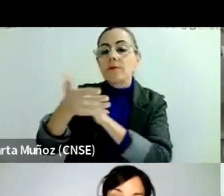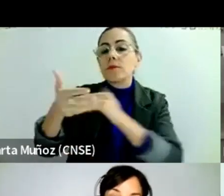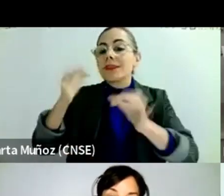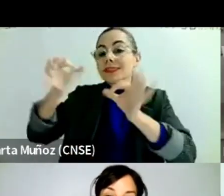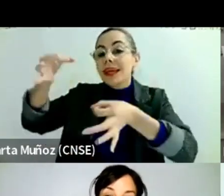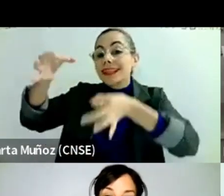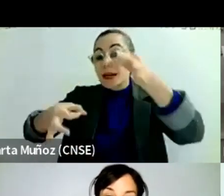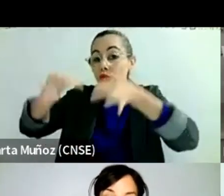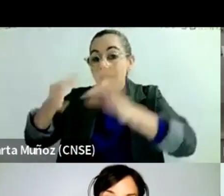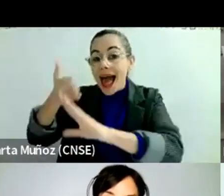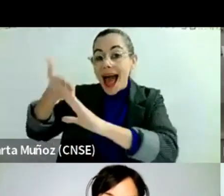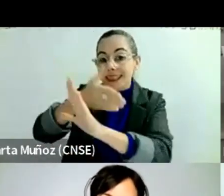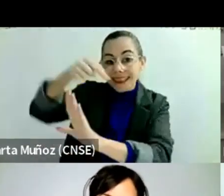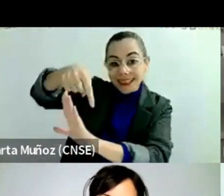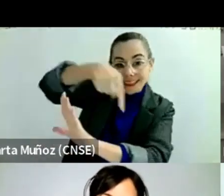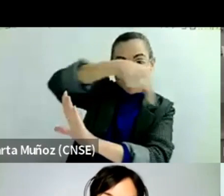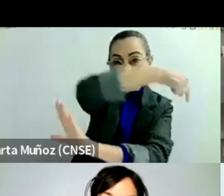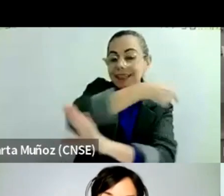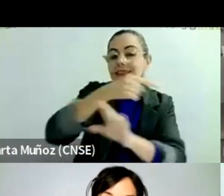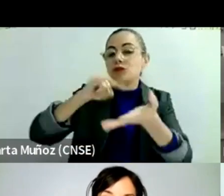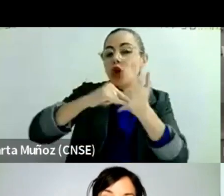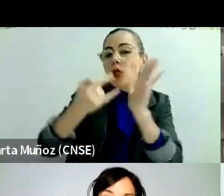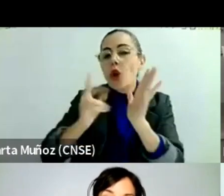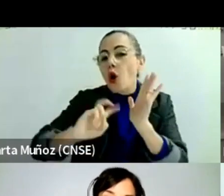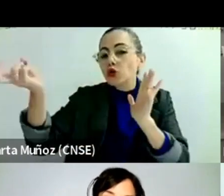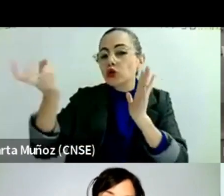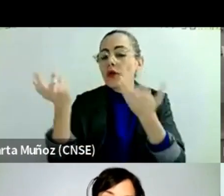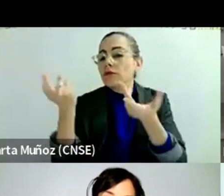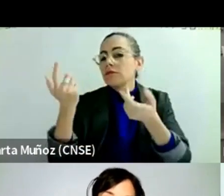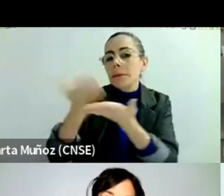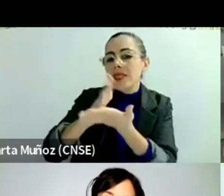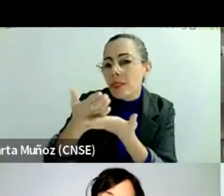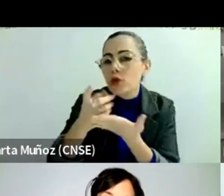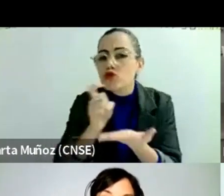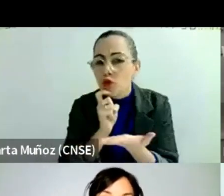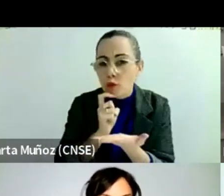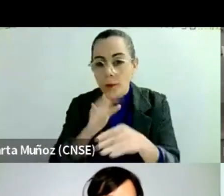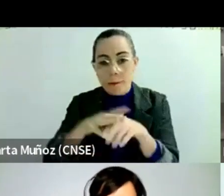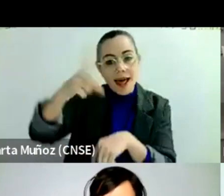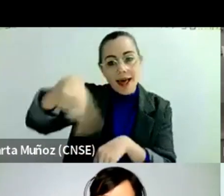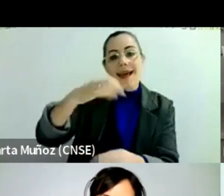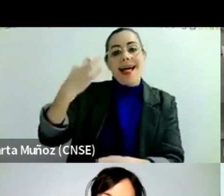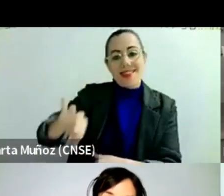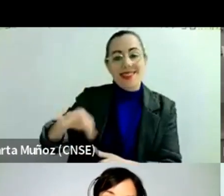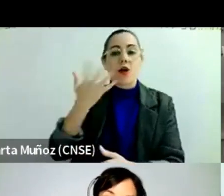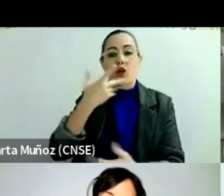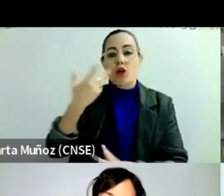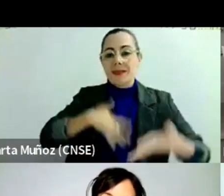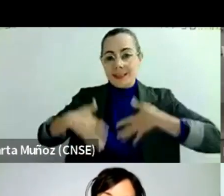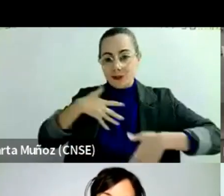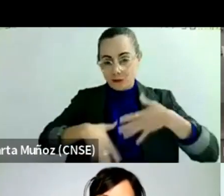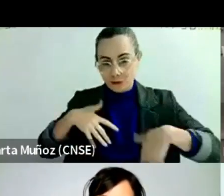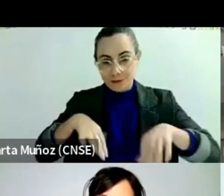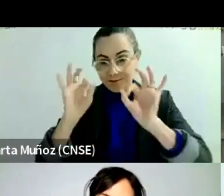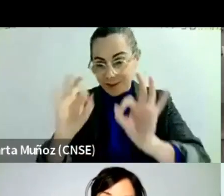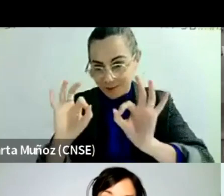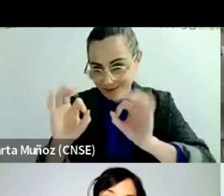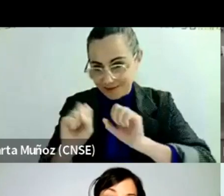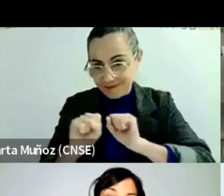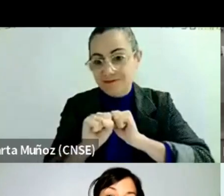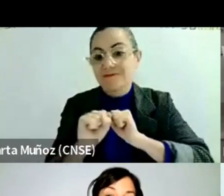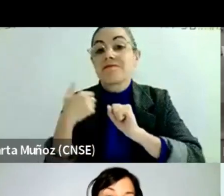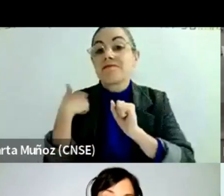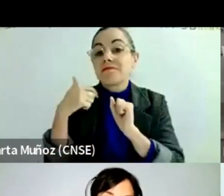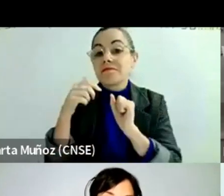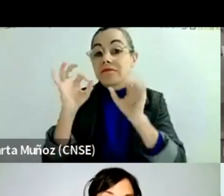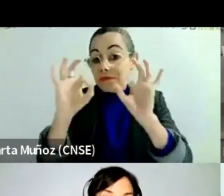plan es que tengamos 1 hora de explicación para abordar otros métodos alternativos a los juicios para la